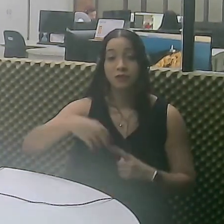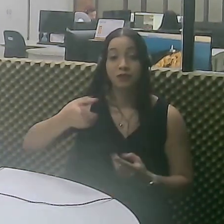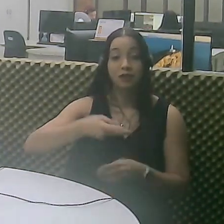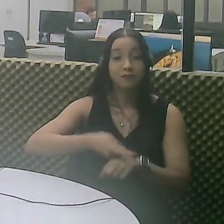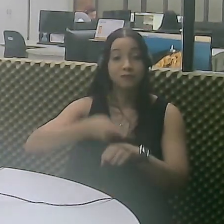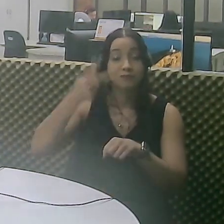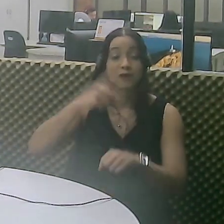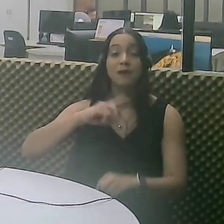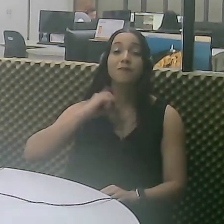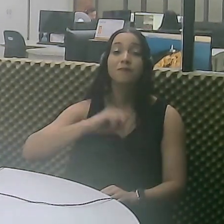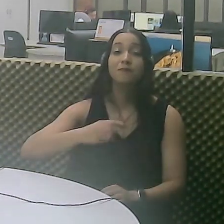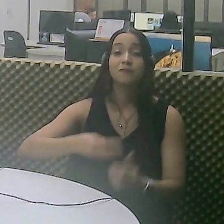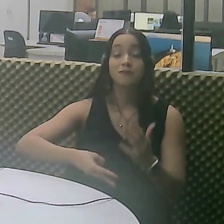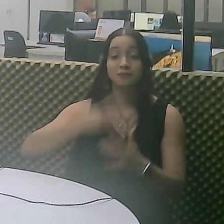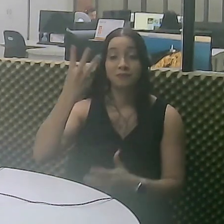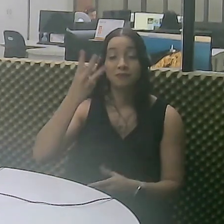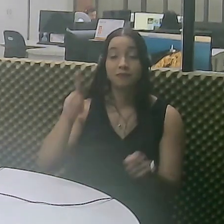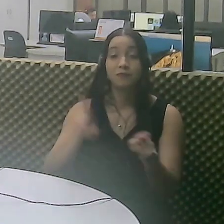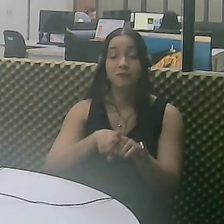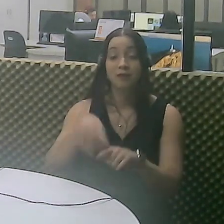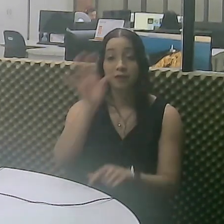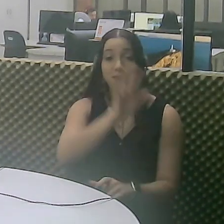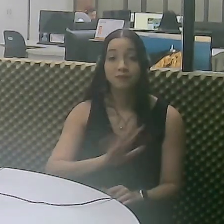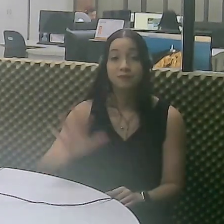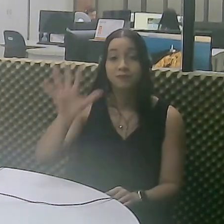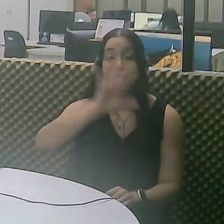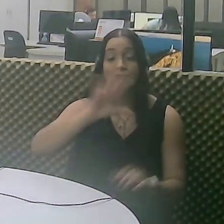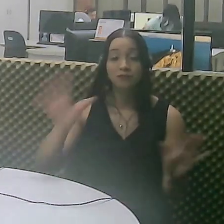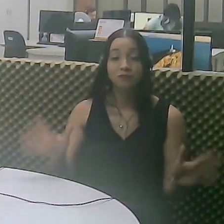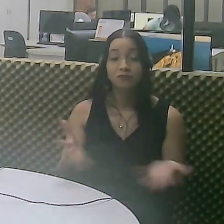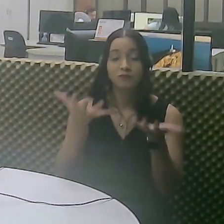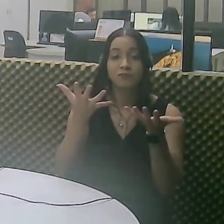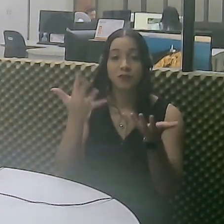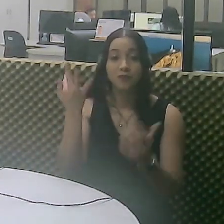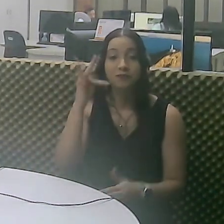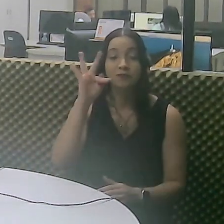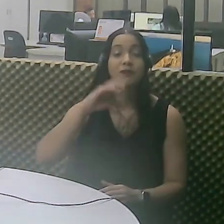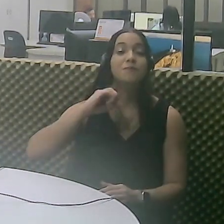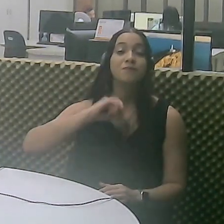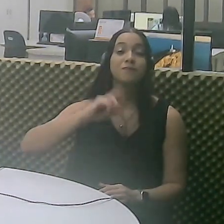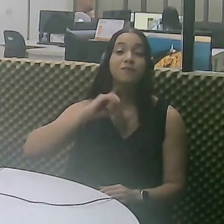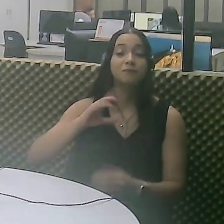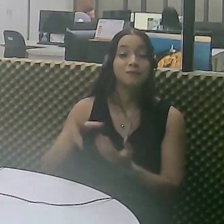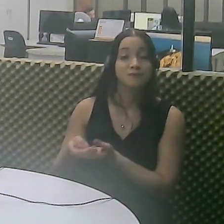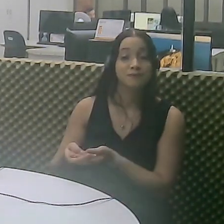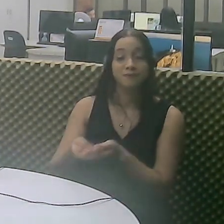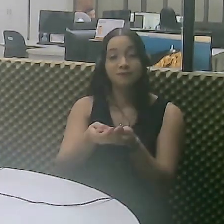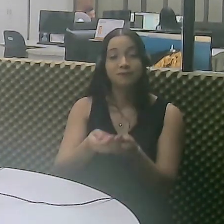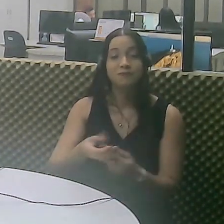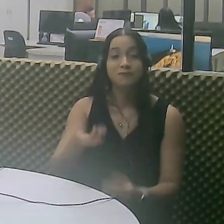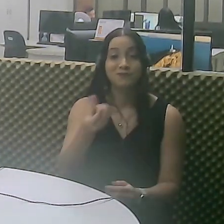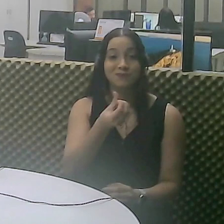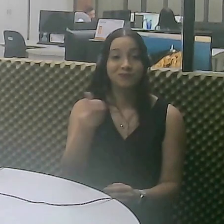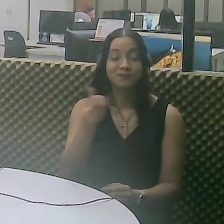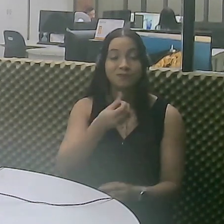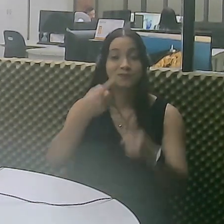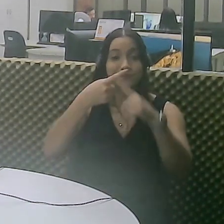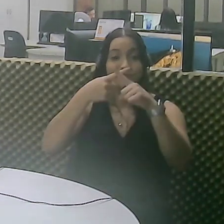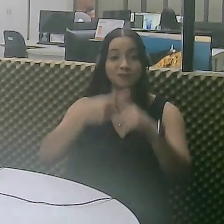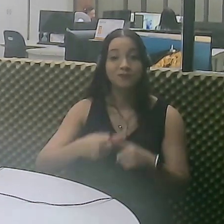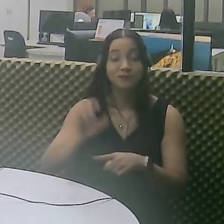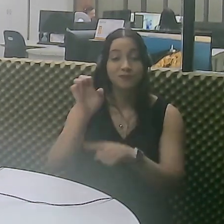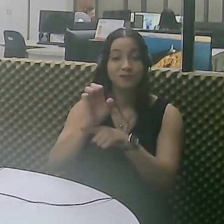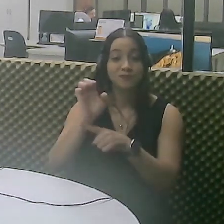Gerais e ficou com 3º lugar no Campeonato Regional, promovido pela Federação Mineira de Voleibol, e em 6º lugar no Campeonato